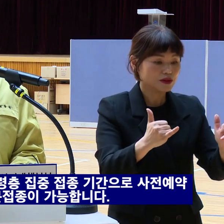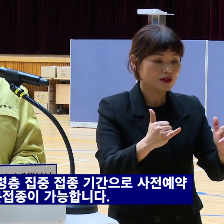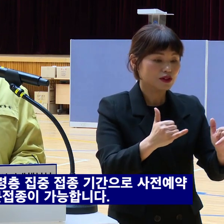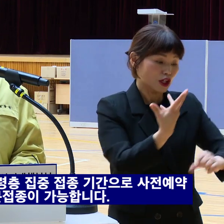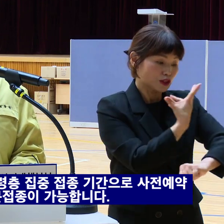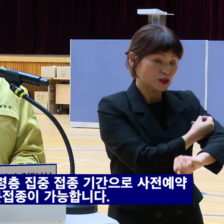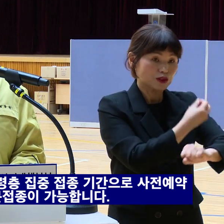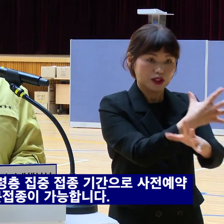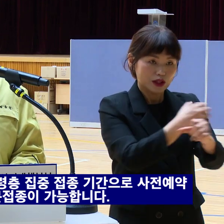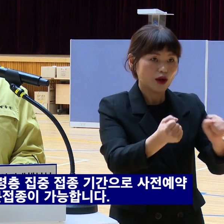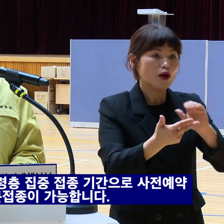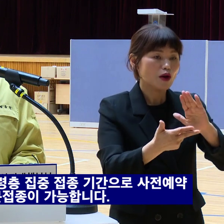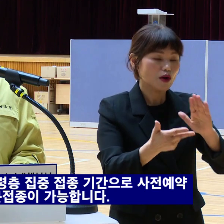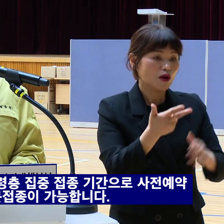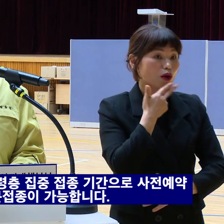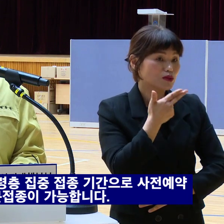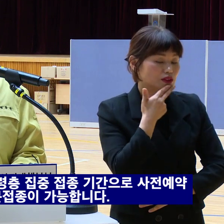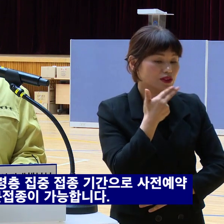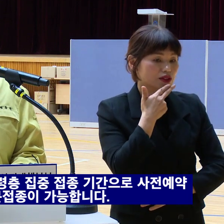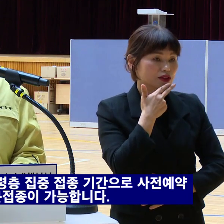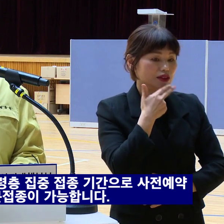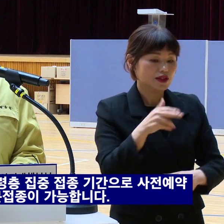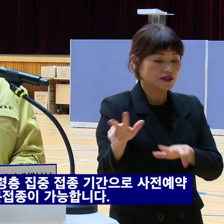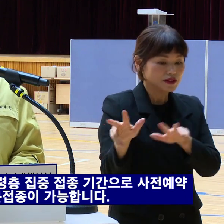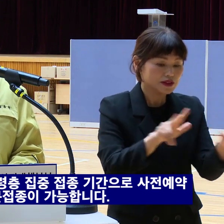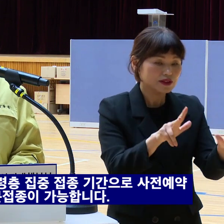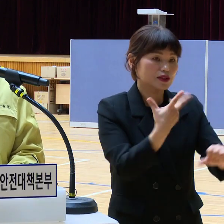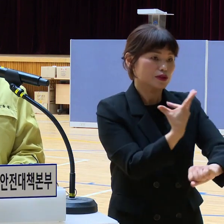의료기관의 당일 방문 접종이 가능합니다.